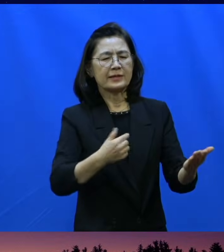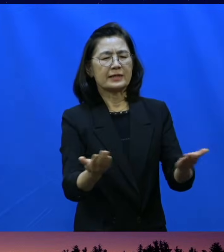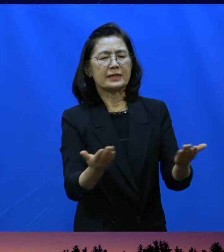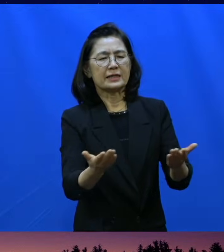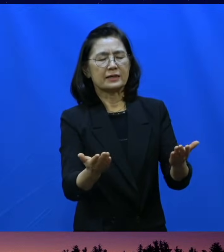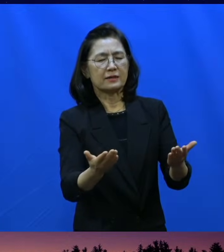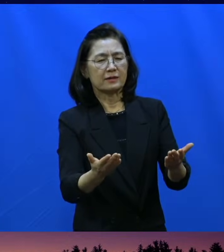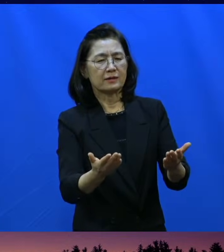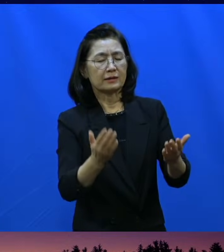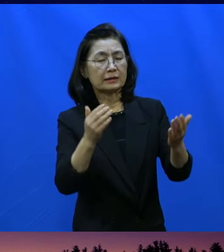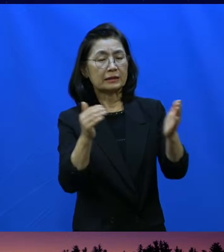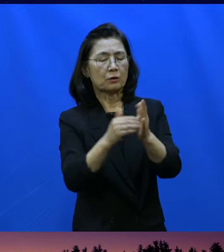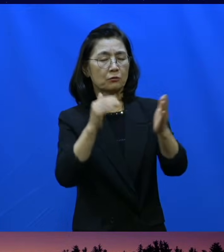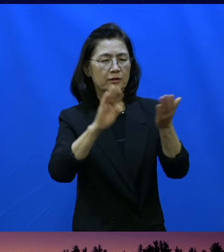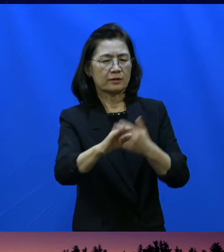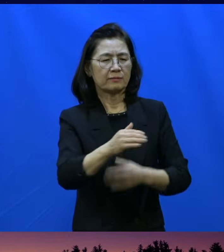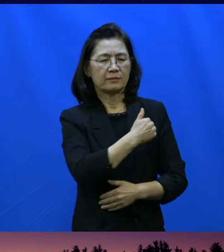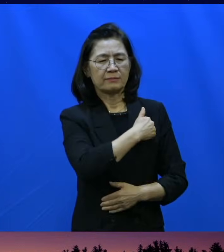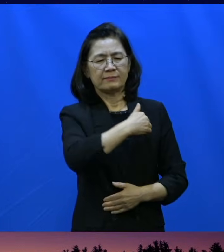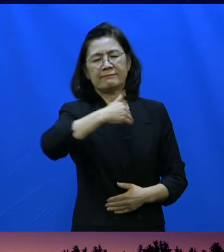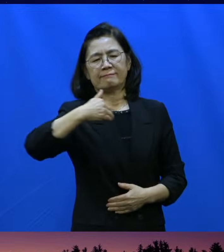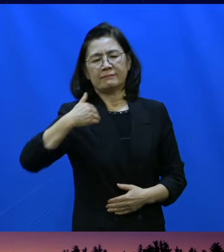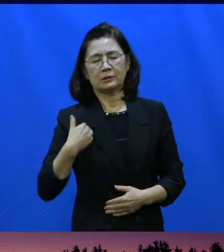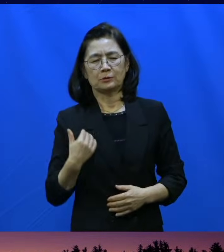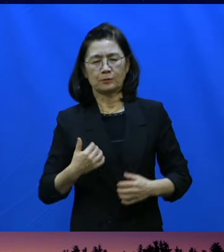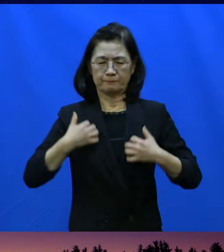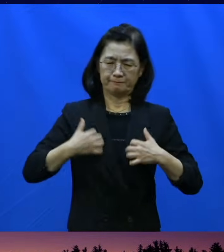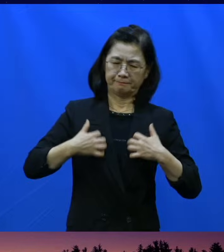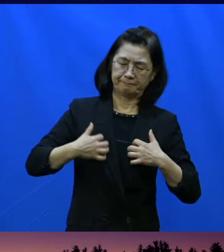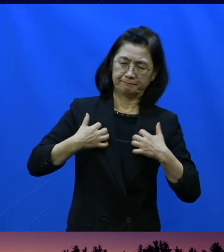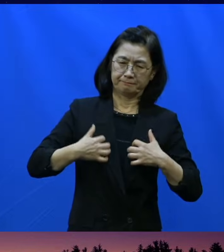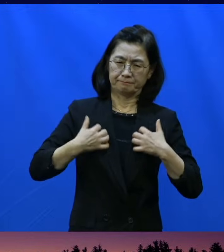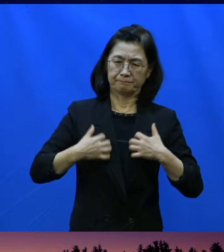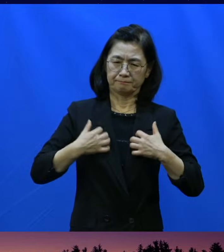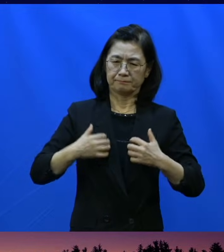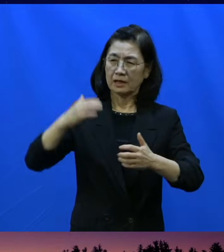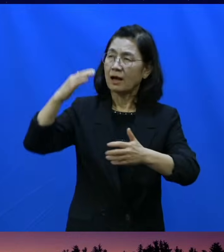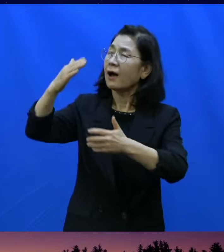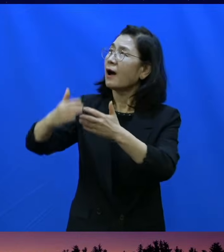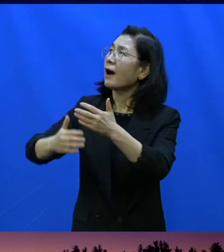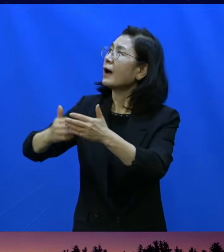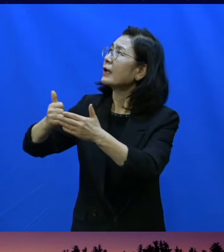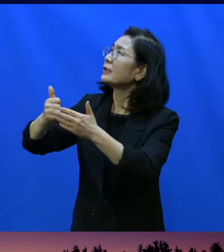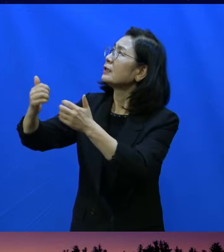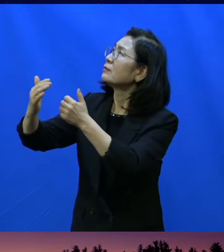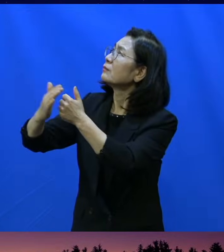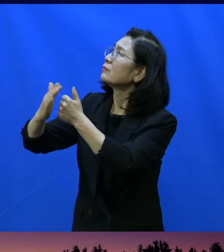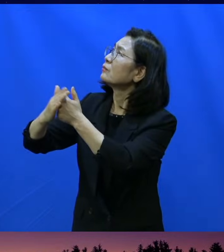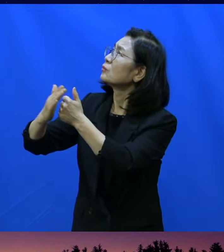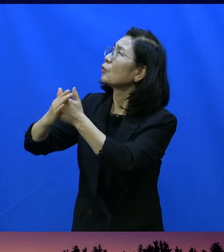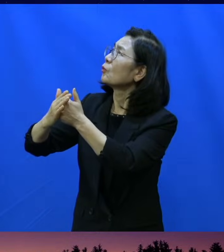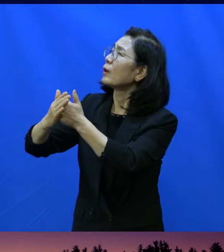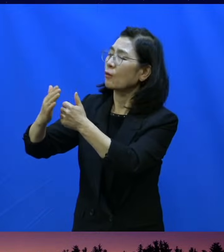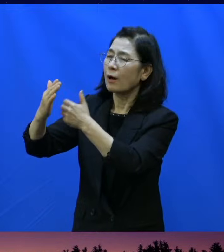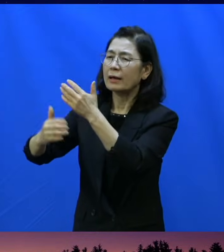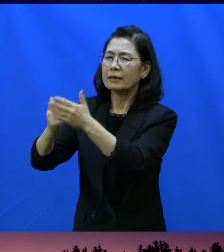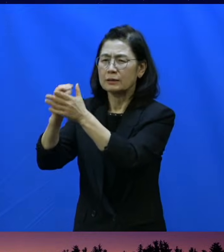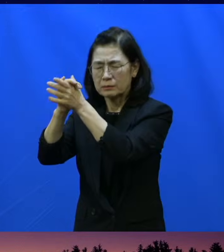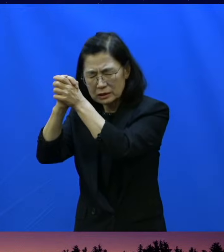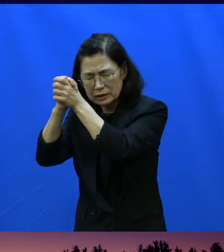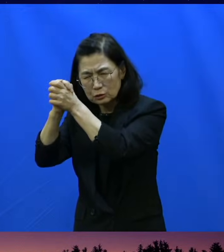그냥 자기가 재미를 느끼고, 일로 자부심을 느끼고, 일로 자기가 일이 우상이 되고.